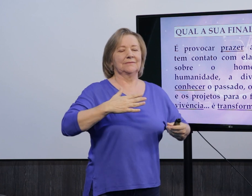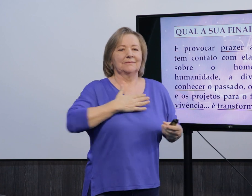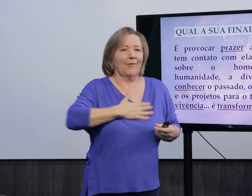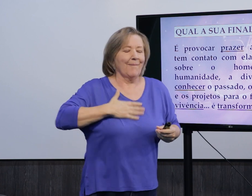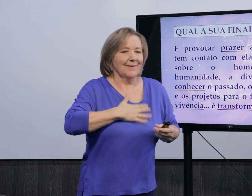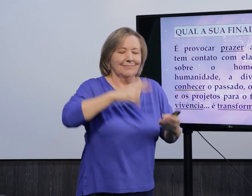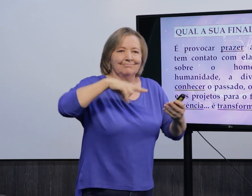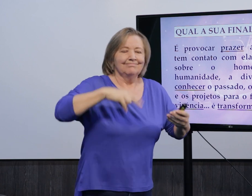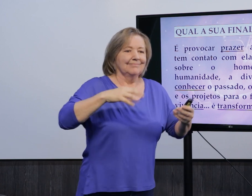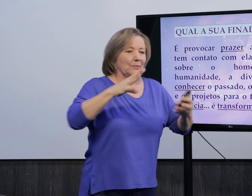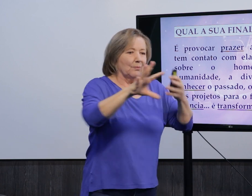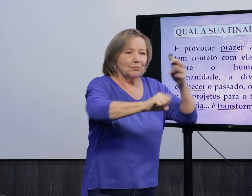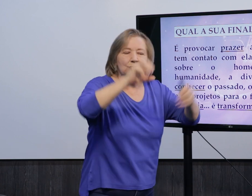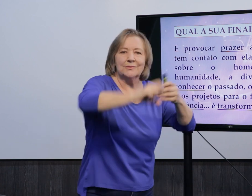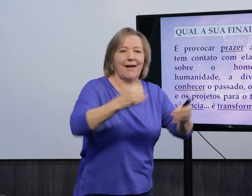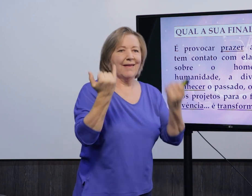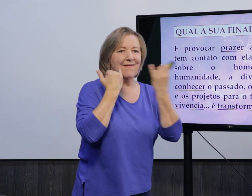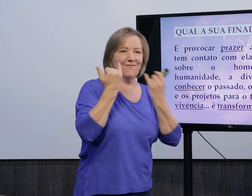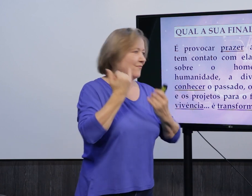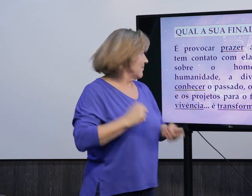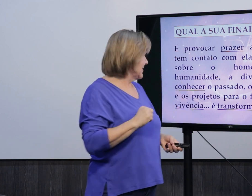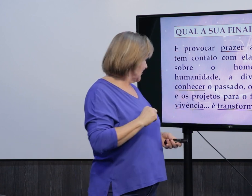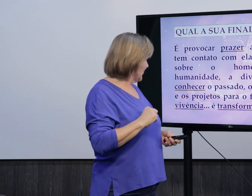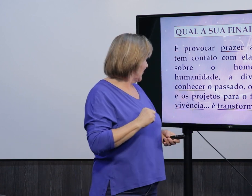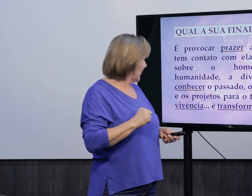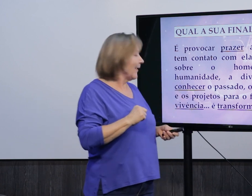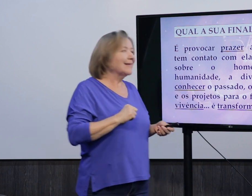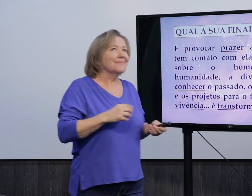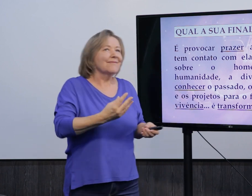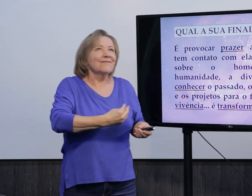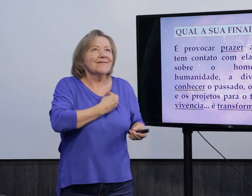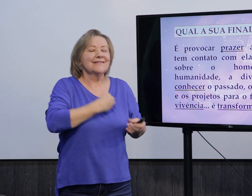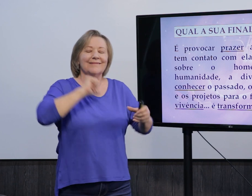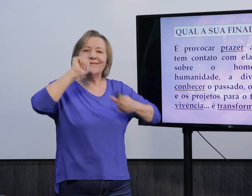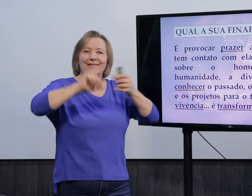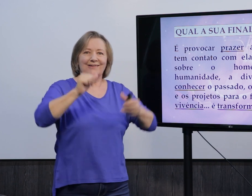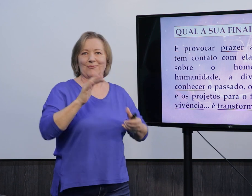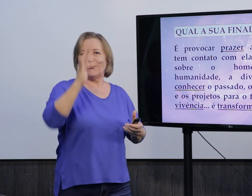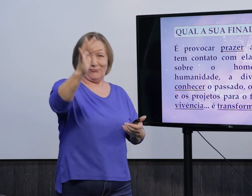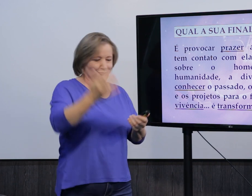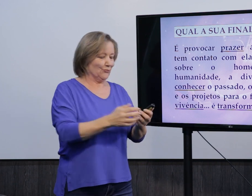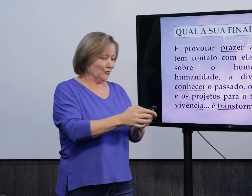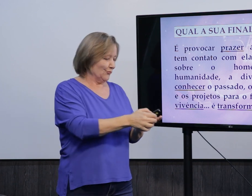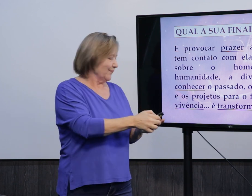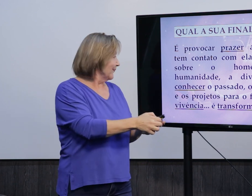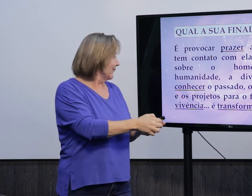então todos precisam né criar esse gosto pela leitura pela informação né porque isso muda